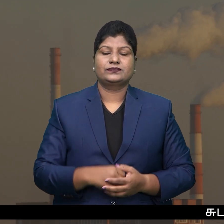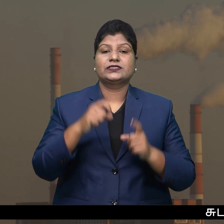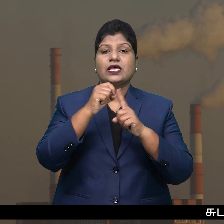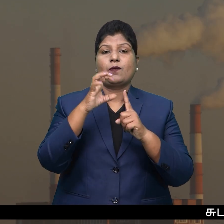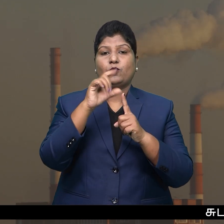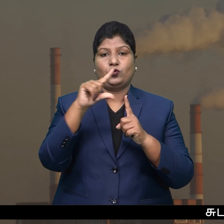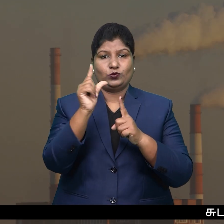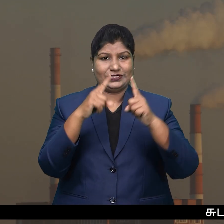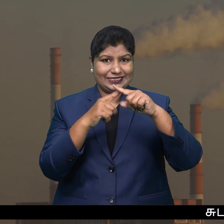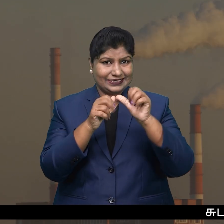மாசுபடுத்துதல்,